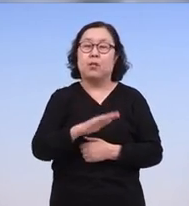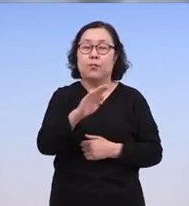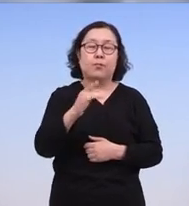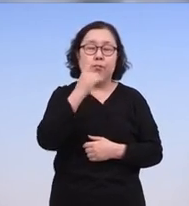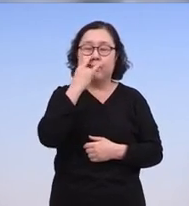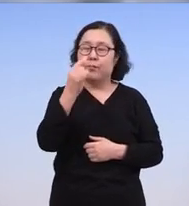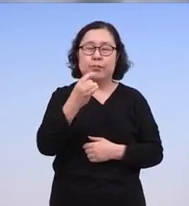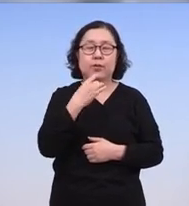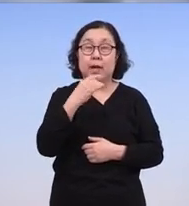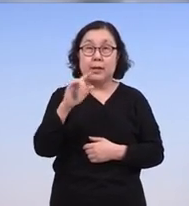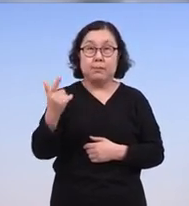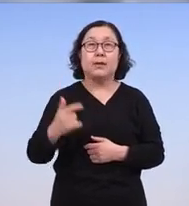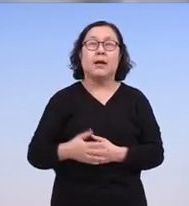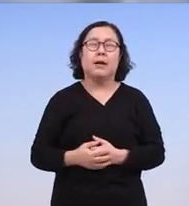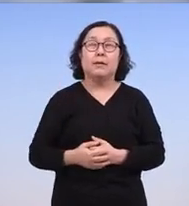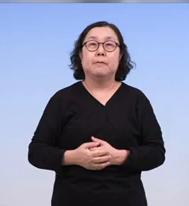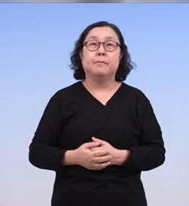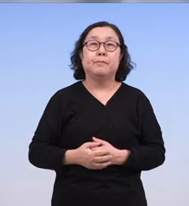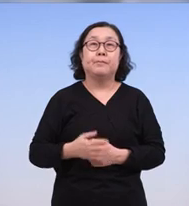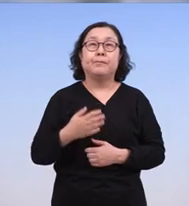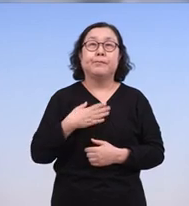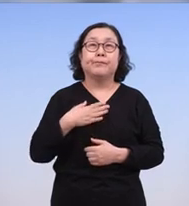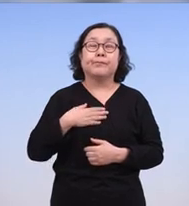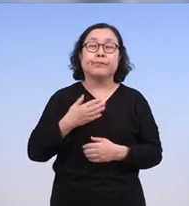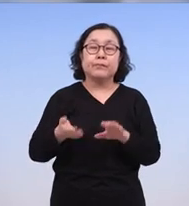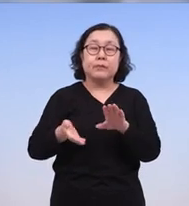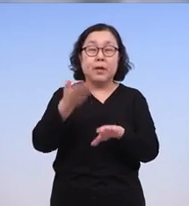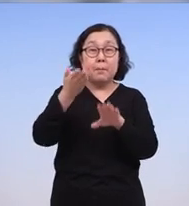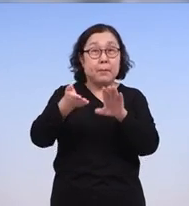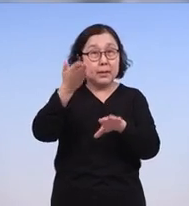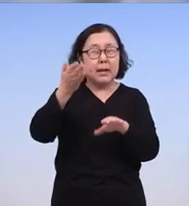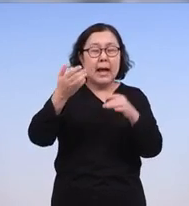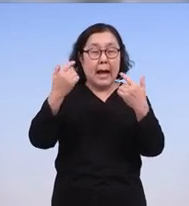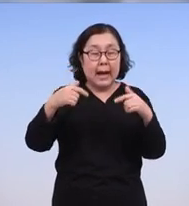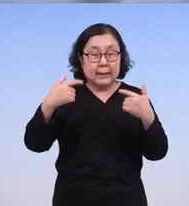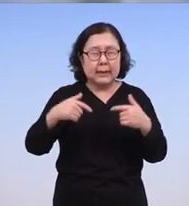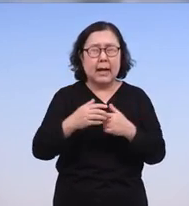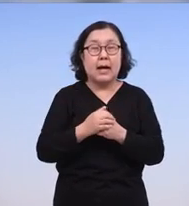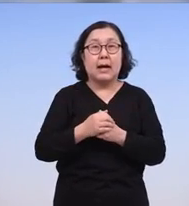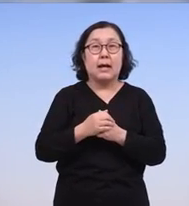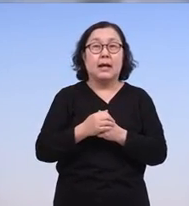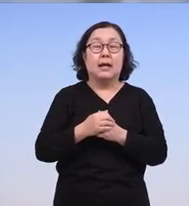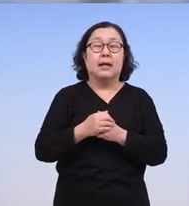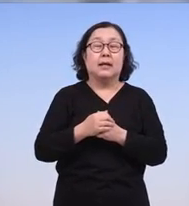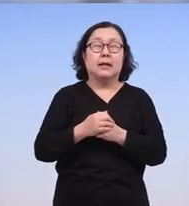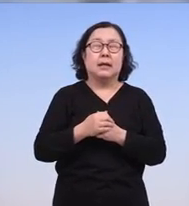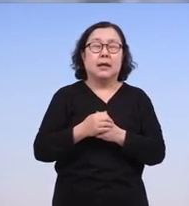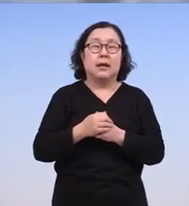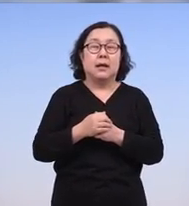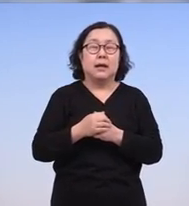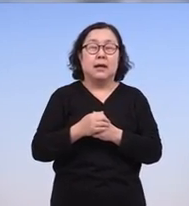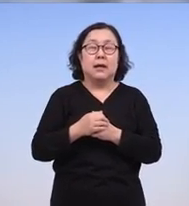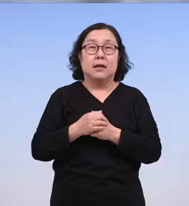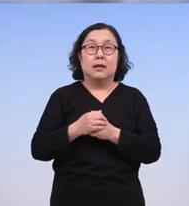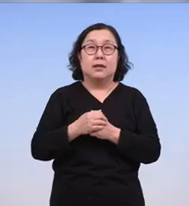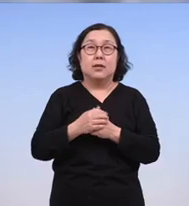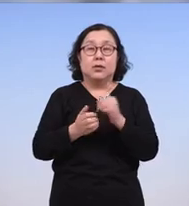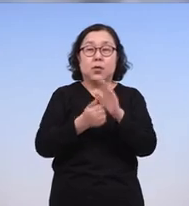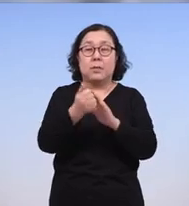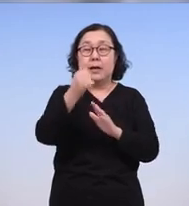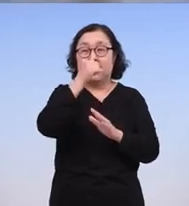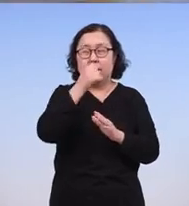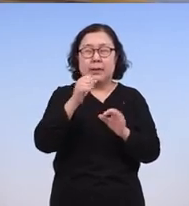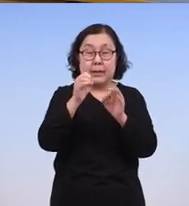저희 어머니뿐만 아닙니다. 제 윗대 어른들에게 늘 이런 소망이 있었습니다. 아침에 제가 이 찬송가